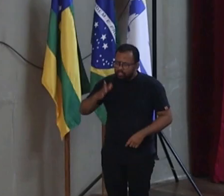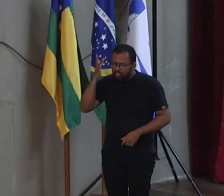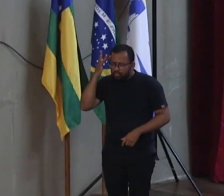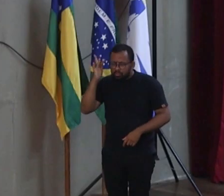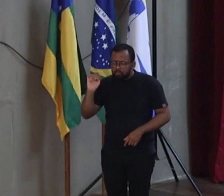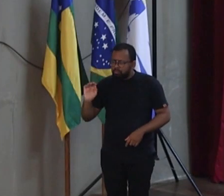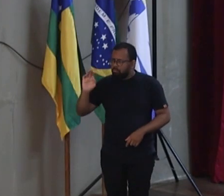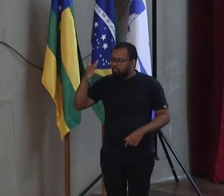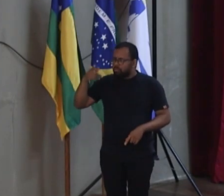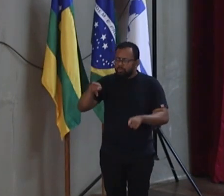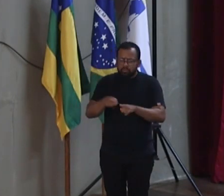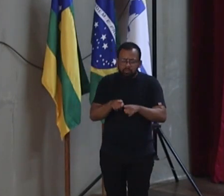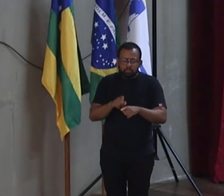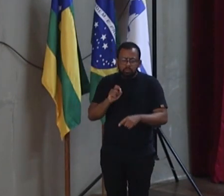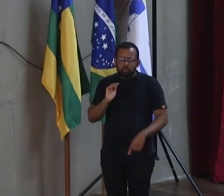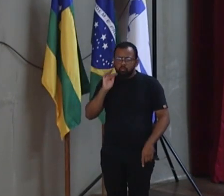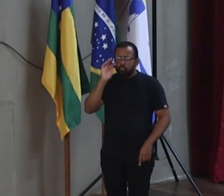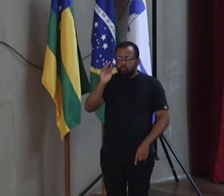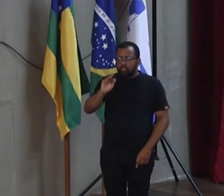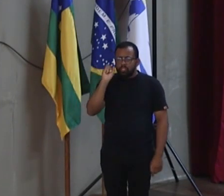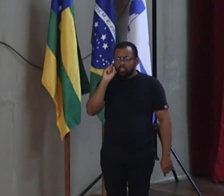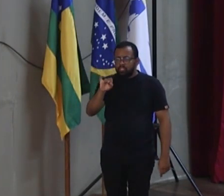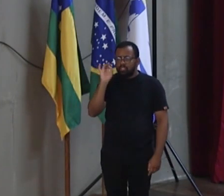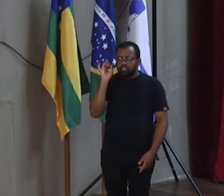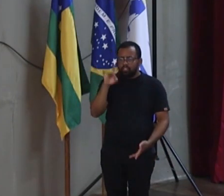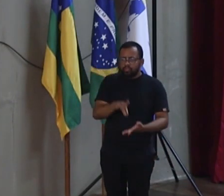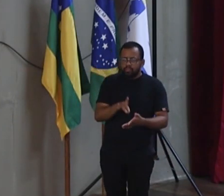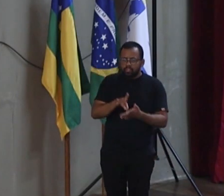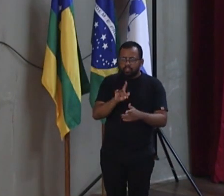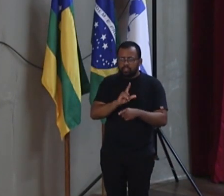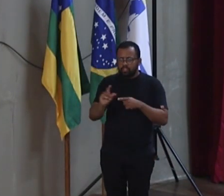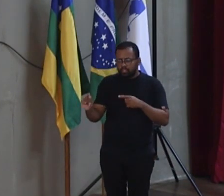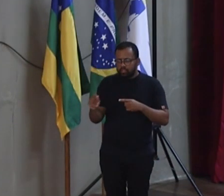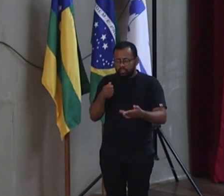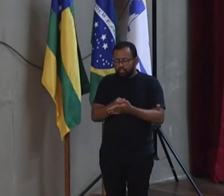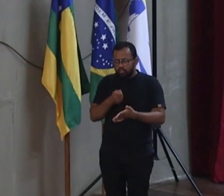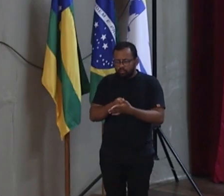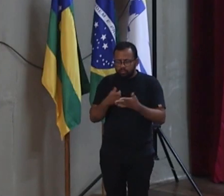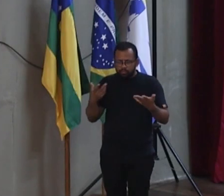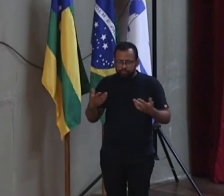estava acontecendo e do que ia acontecer e se realmente iríamos sair da ditadura.